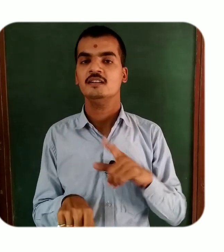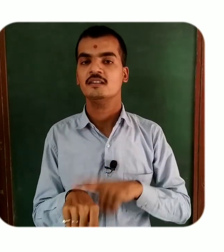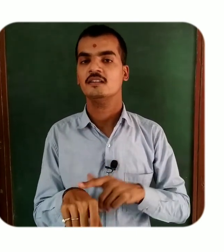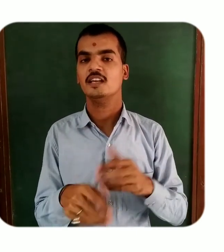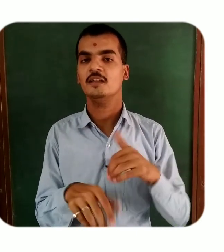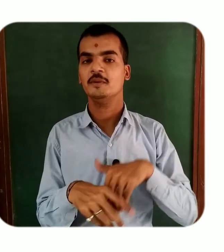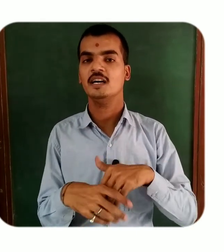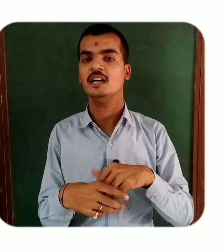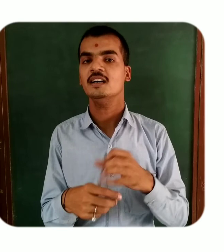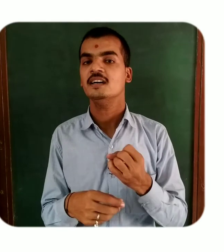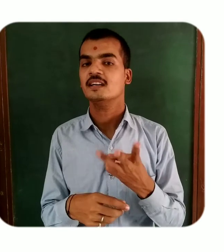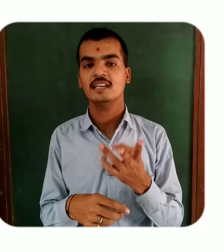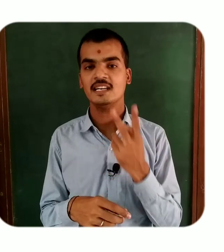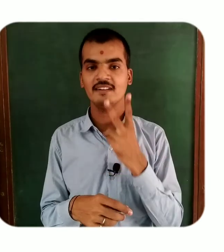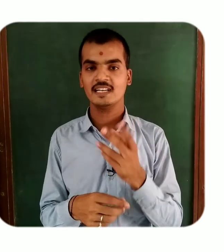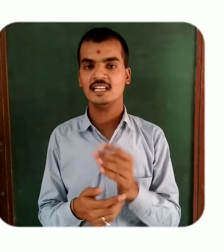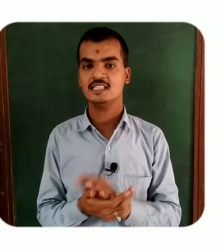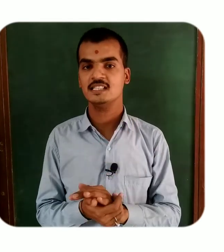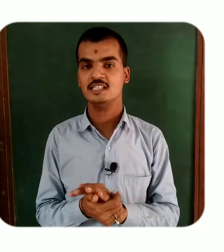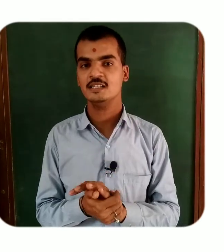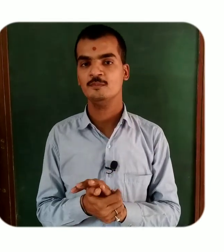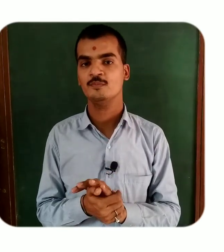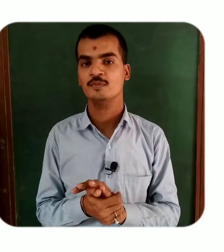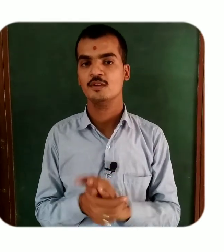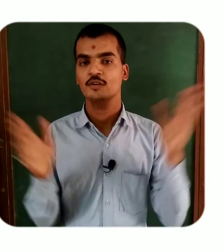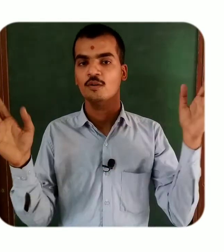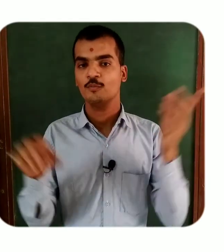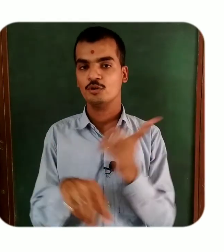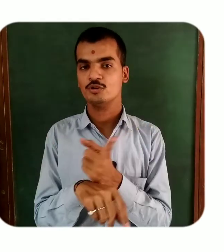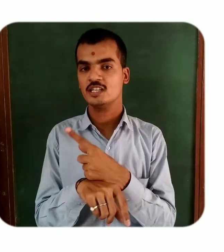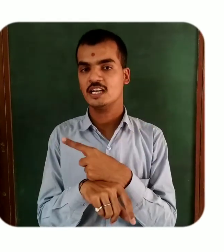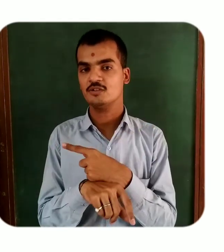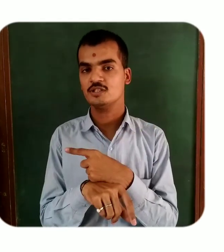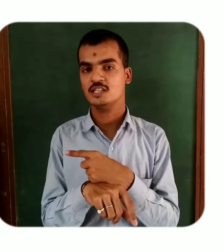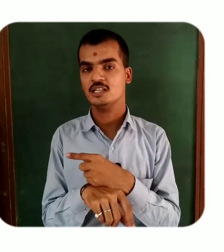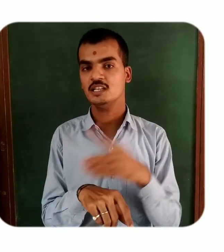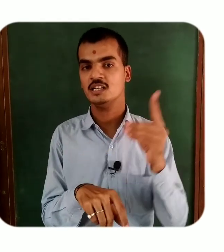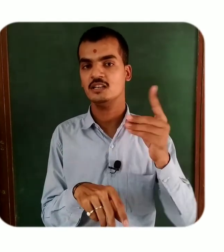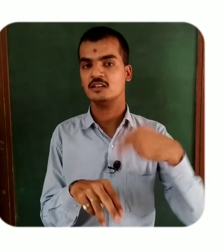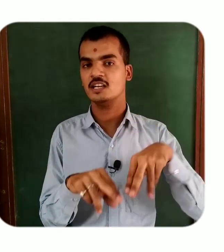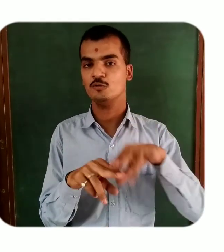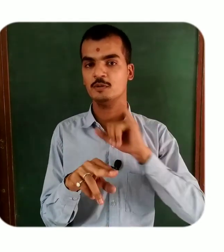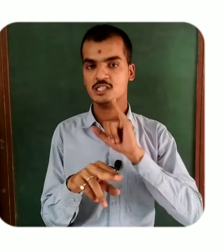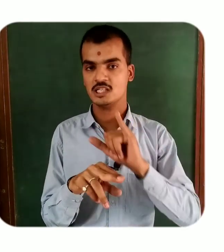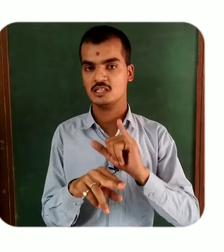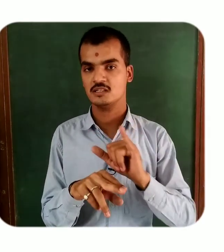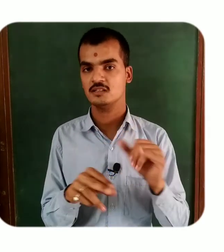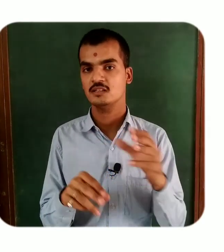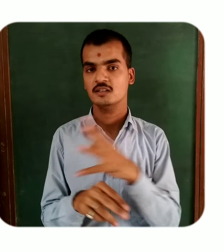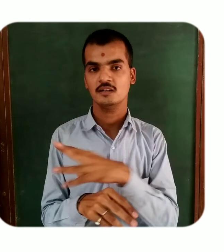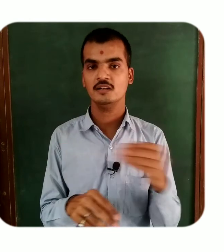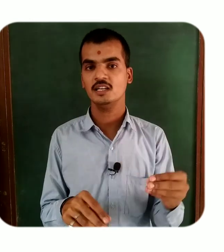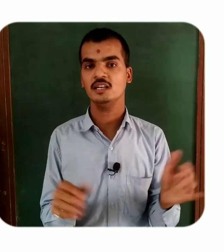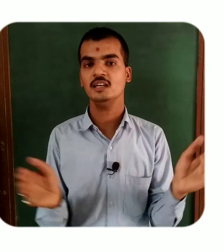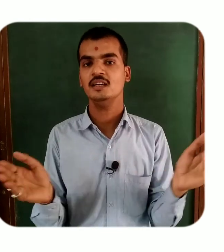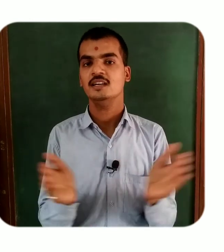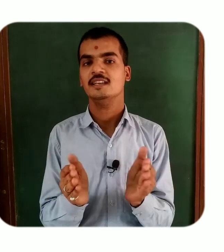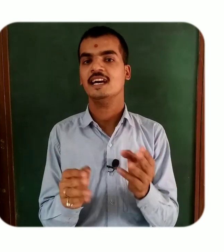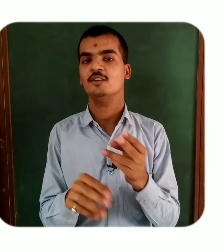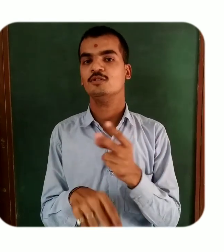અંદર ઘડિયાળમાં કેટલા વાગેલા છે? મોટો જે કાંટો છે એ 11 ઉપર છે